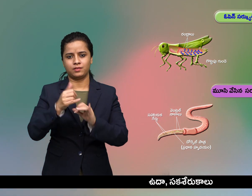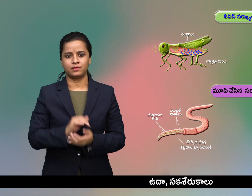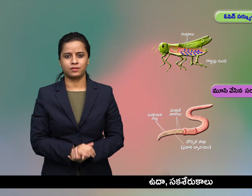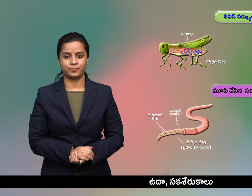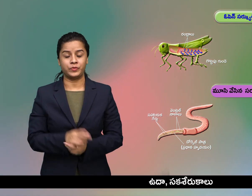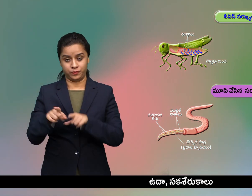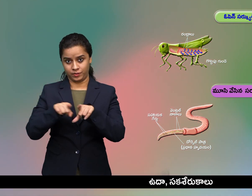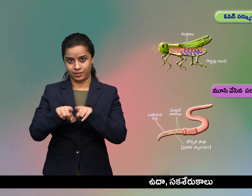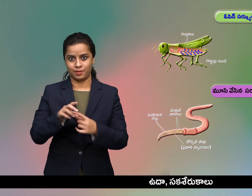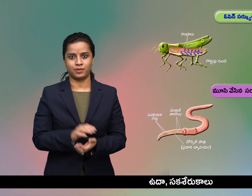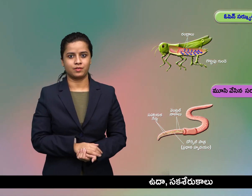ఉదాహరణ సకశేరుకాలు.